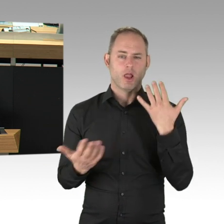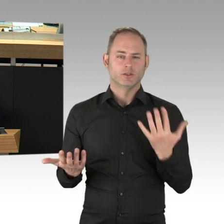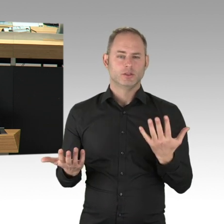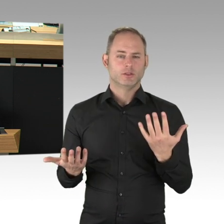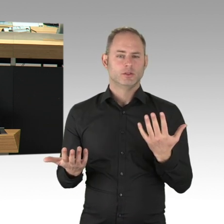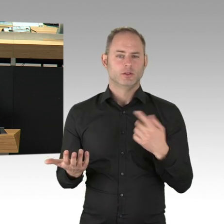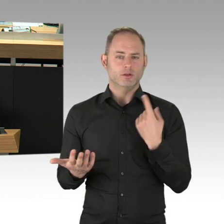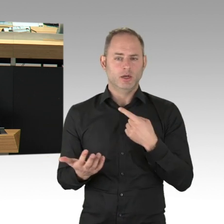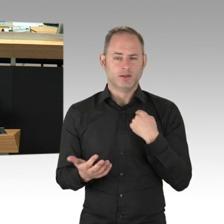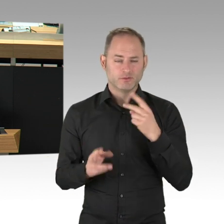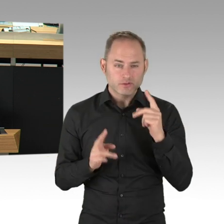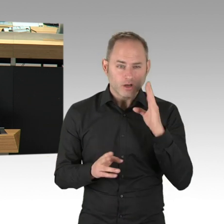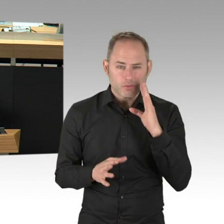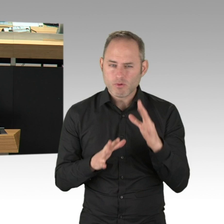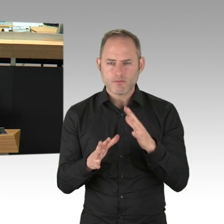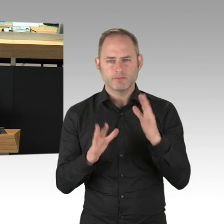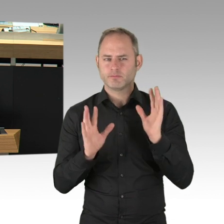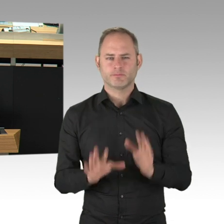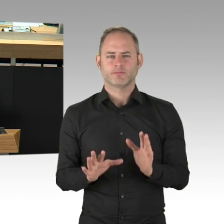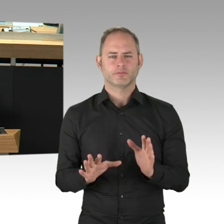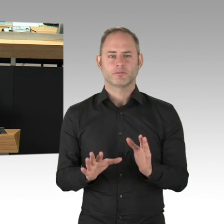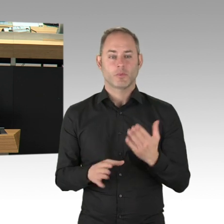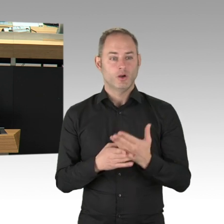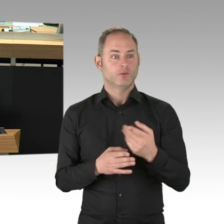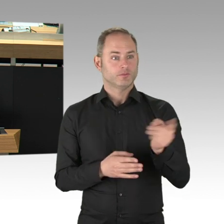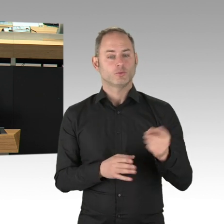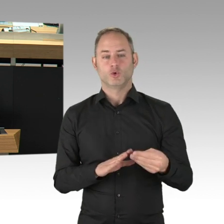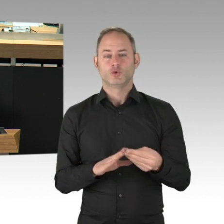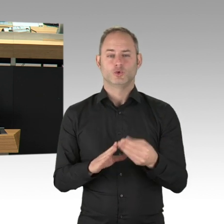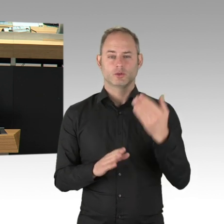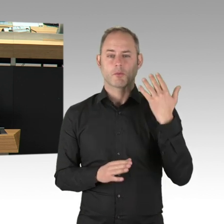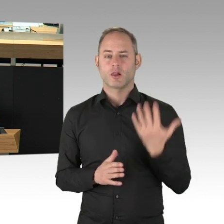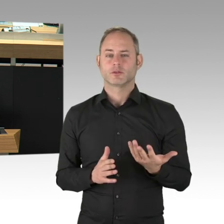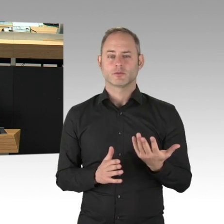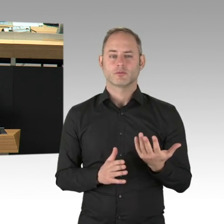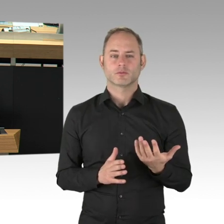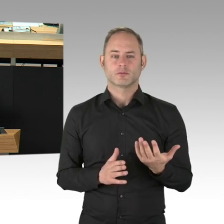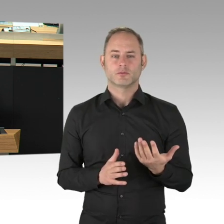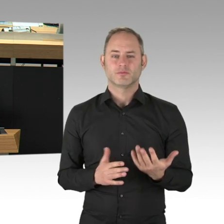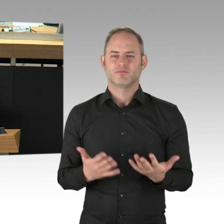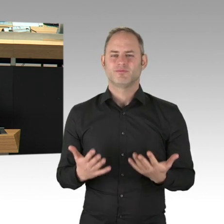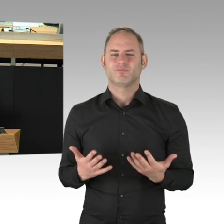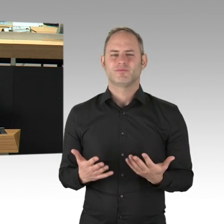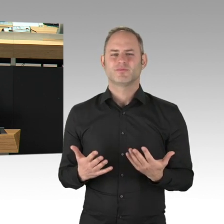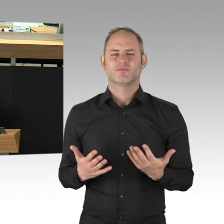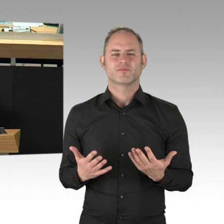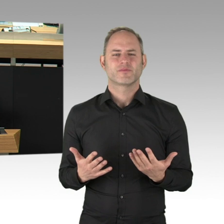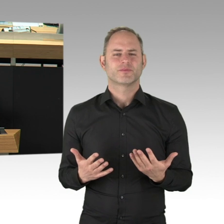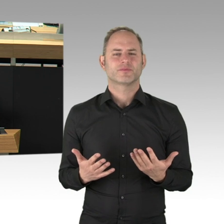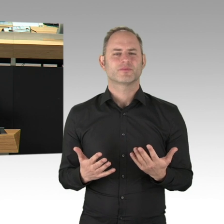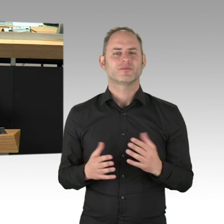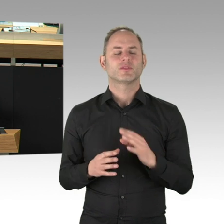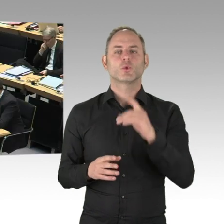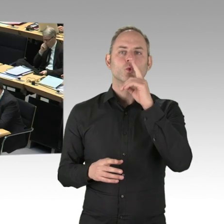in Berlin vor kurzem von niemand anderem als der SPD. Ja, Herr Saleh, auch wenn die linke Berliner Justiz rechtliche Schritte